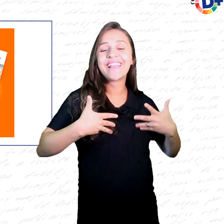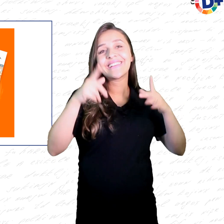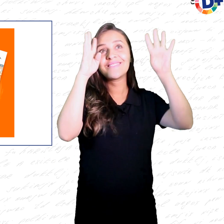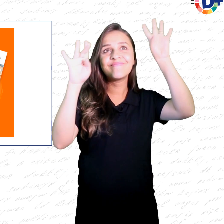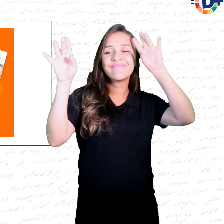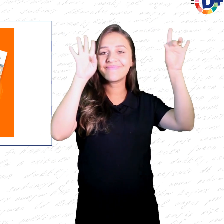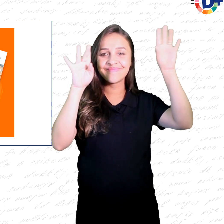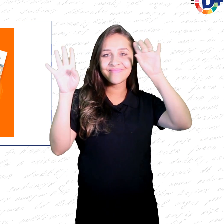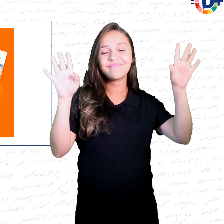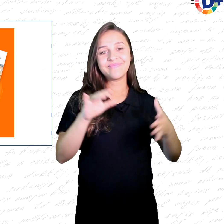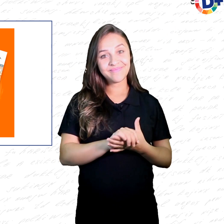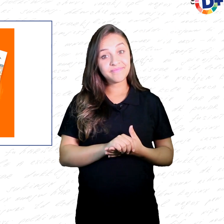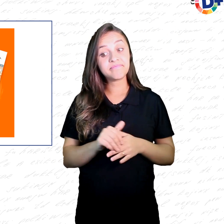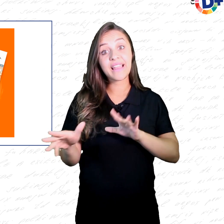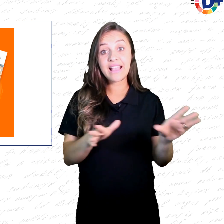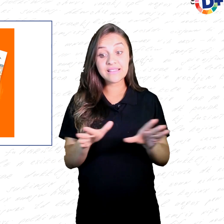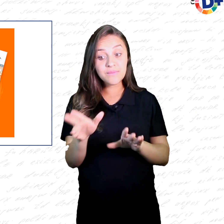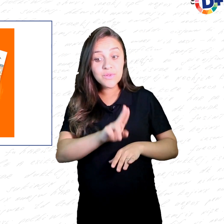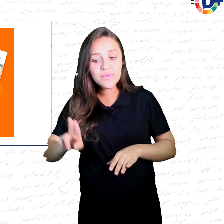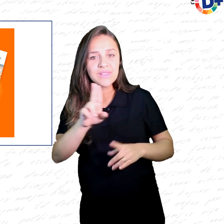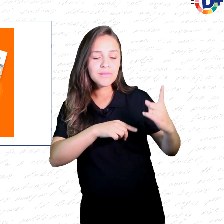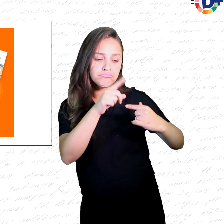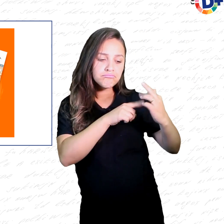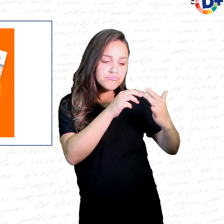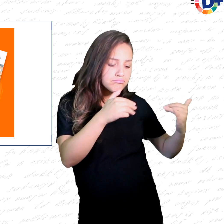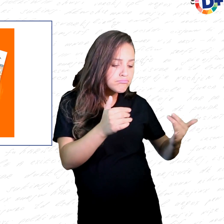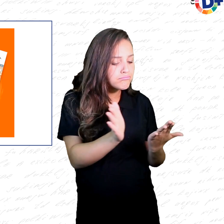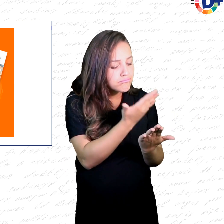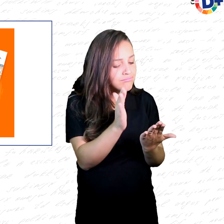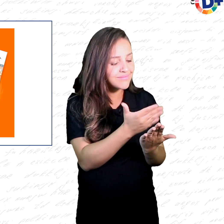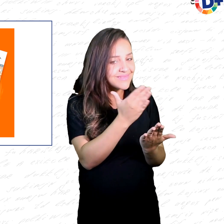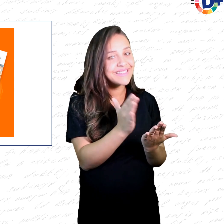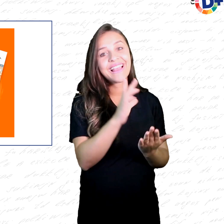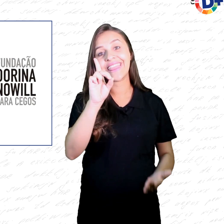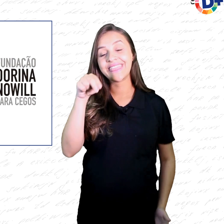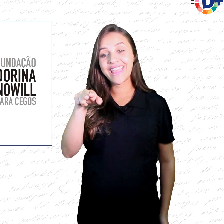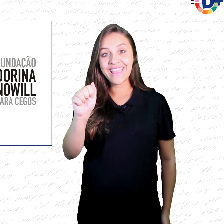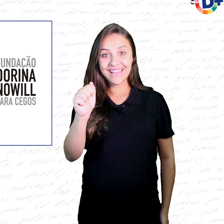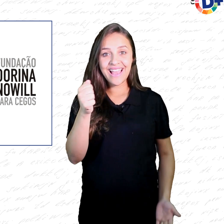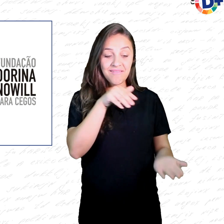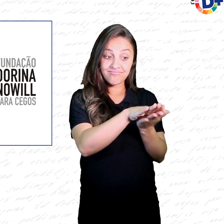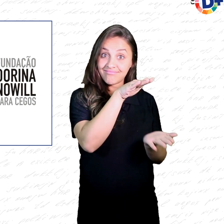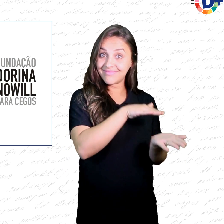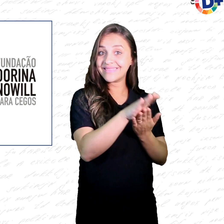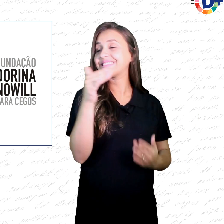a acessibilidade aplicada material é feita pela dna editora e soluções em